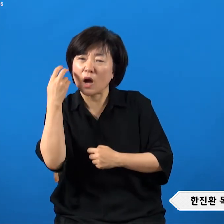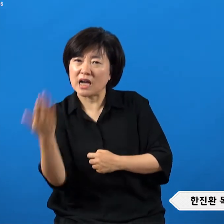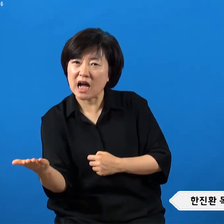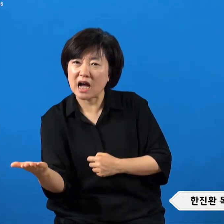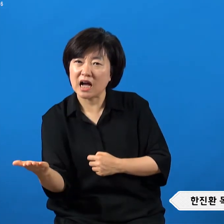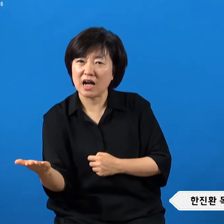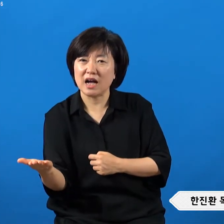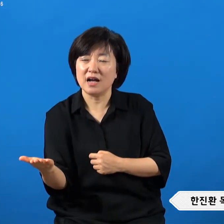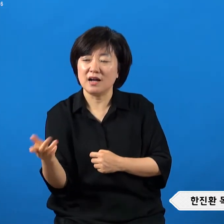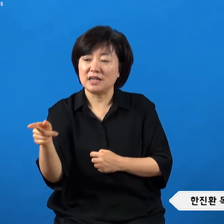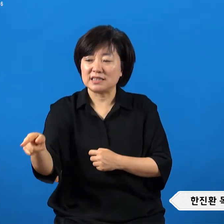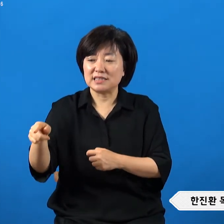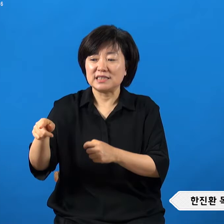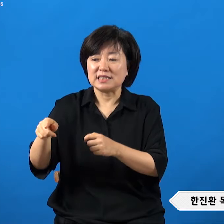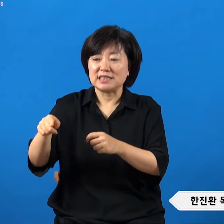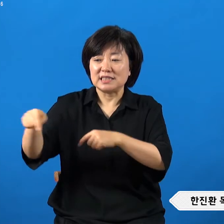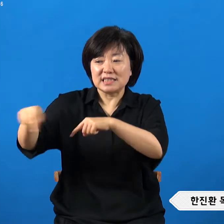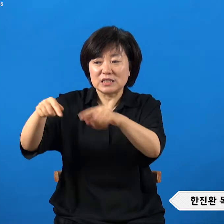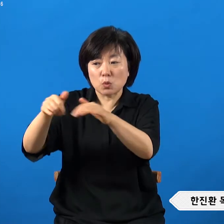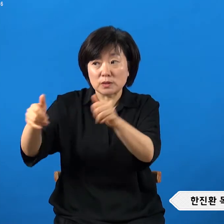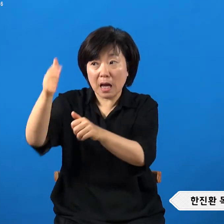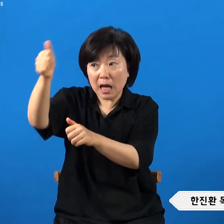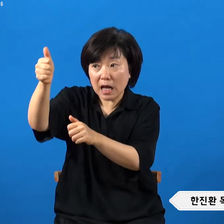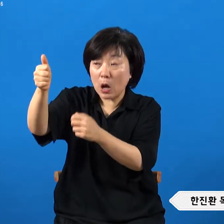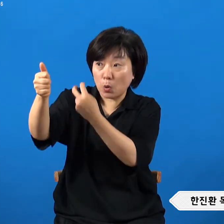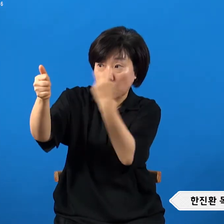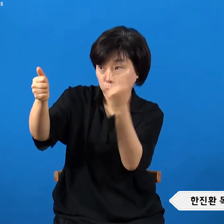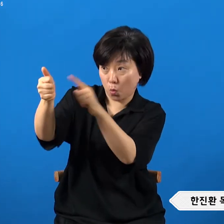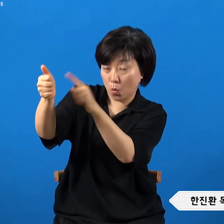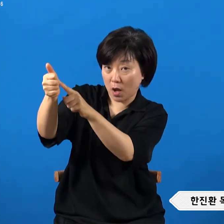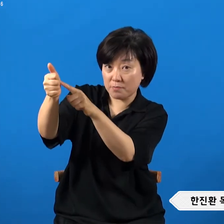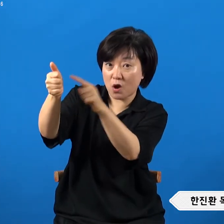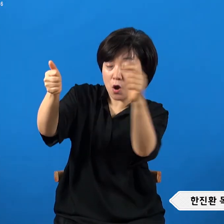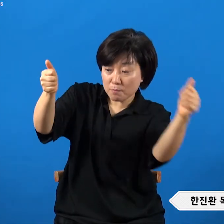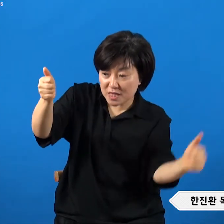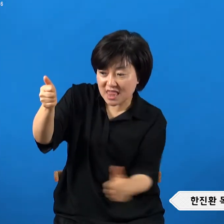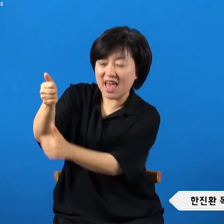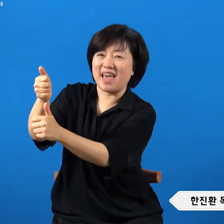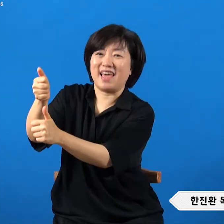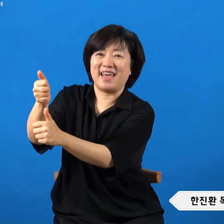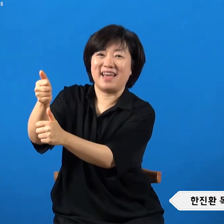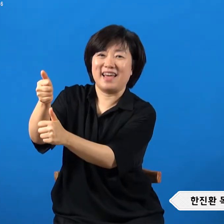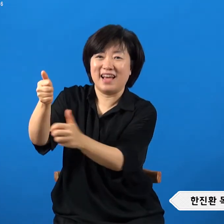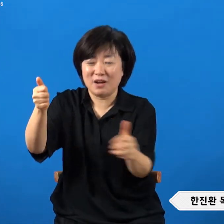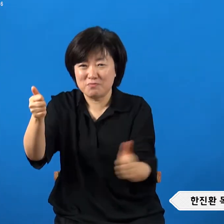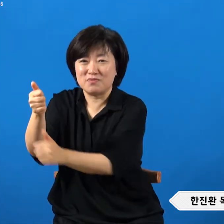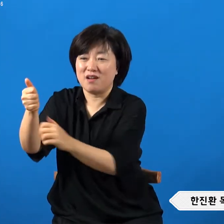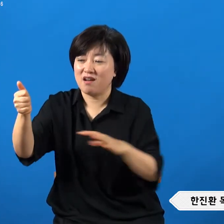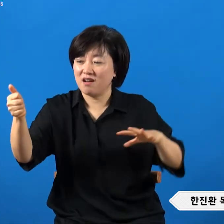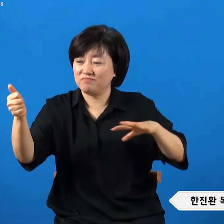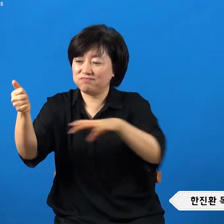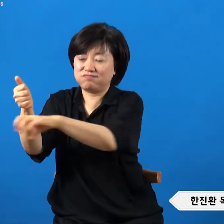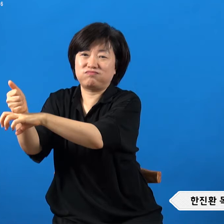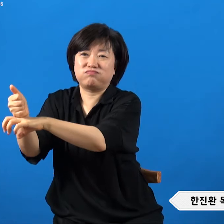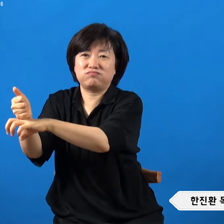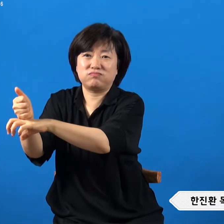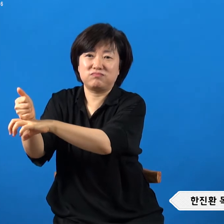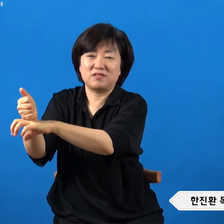똑똑하다 싶으면 그 지도자 밑에 줄을 쭉 서니까 파당이 생기지 않을 수가 없는